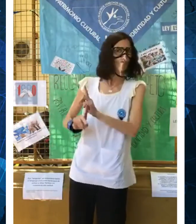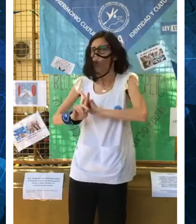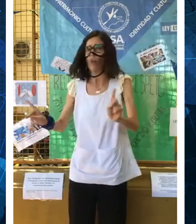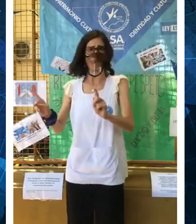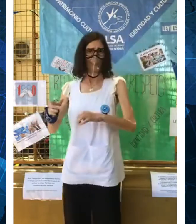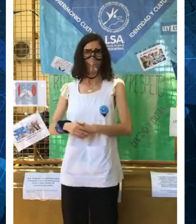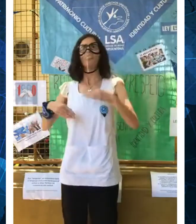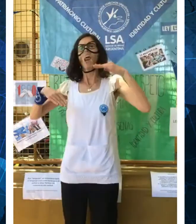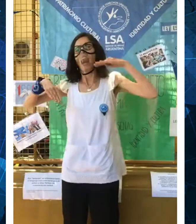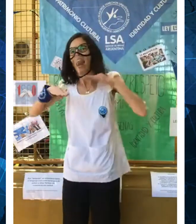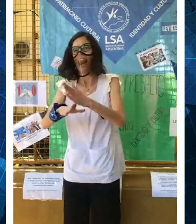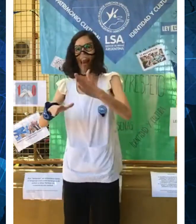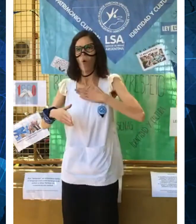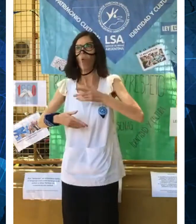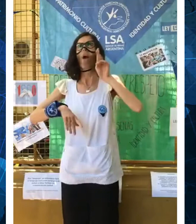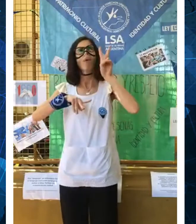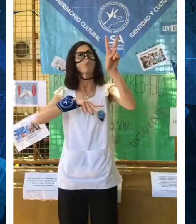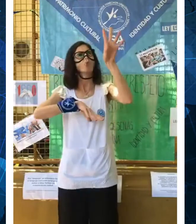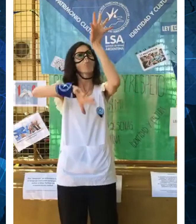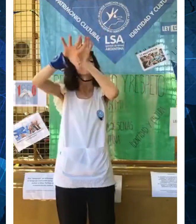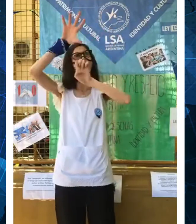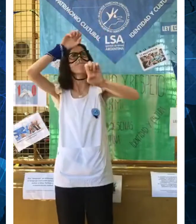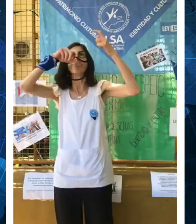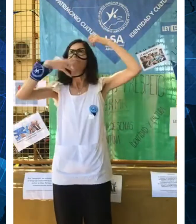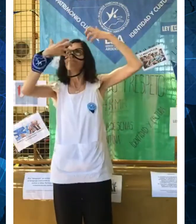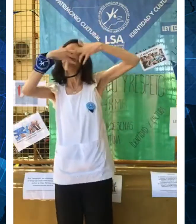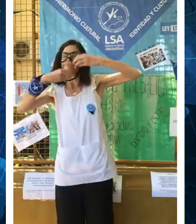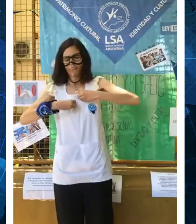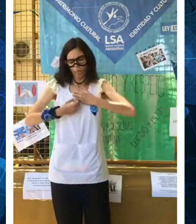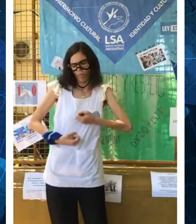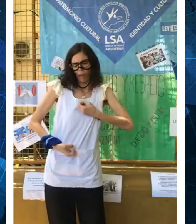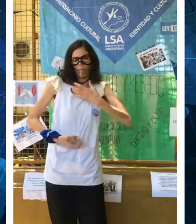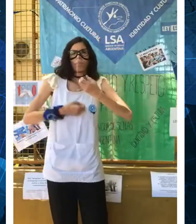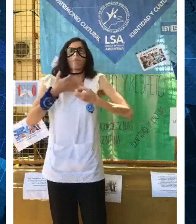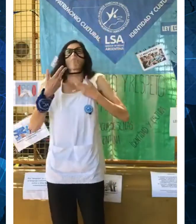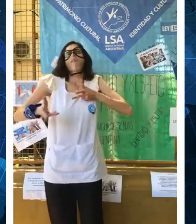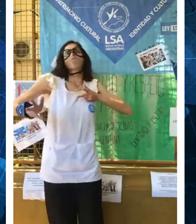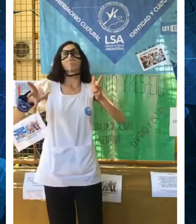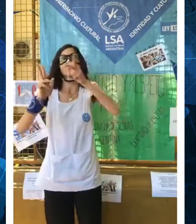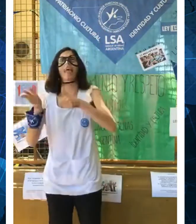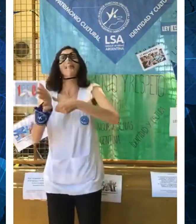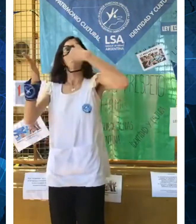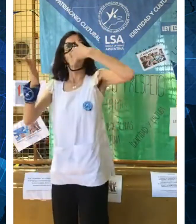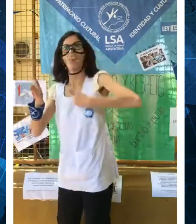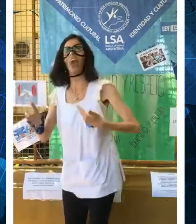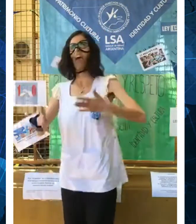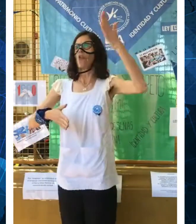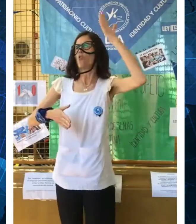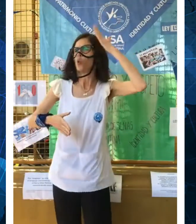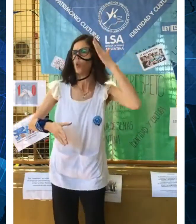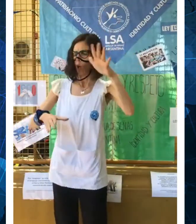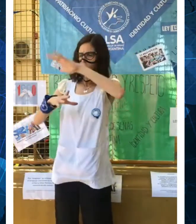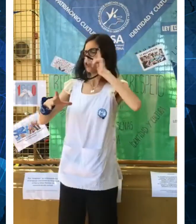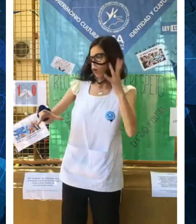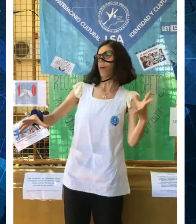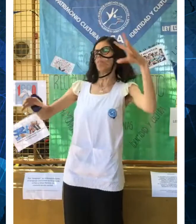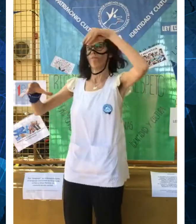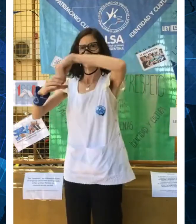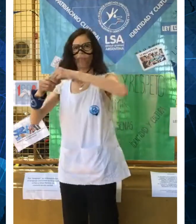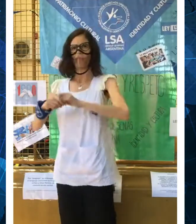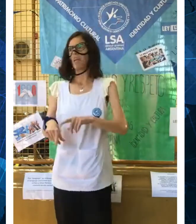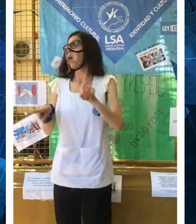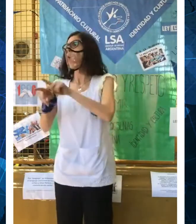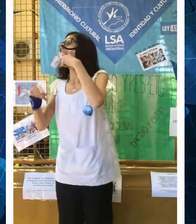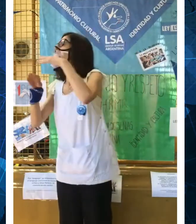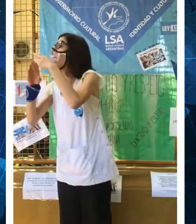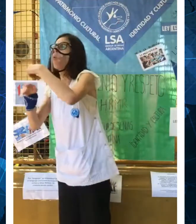Él piensa que es sencillo para los niños sordos, pero no, es una lengua visual que se va adquiriendo y que